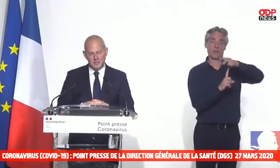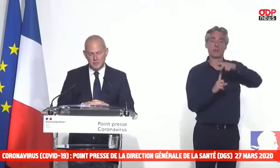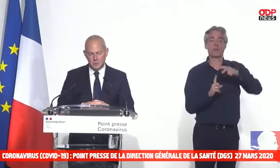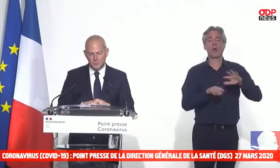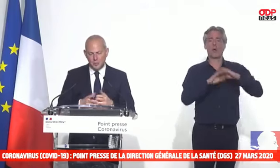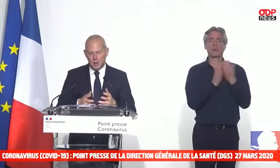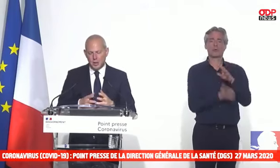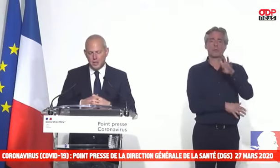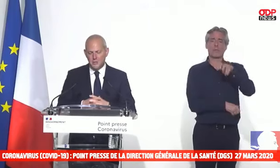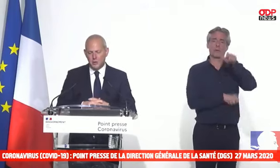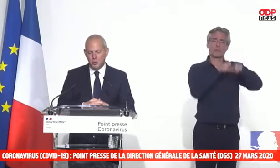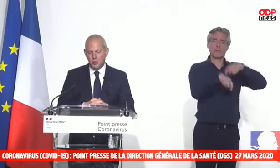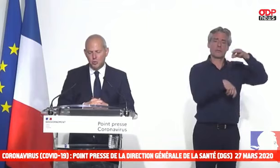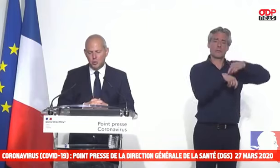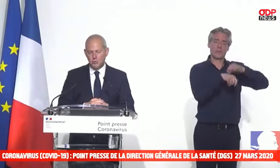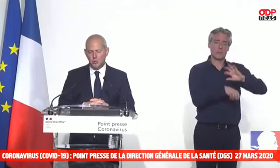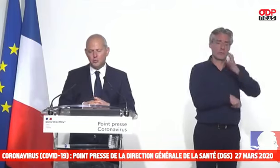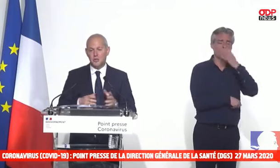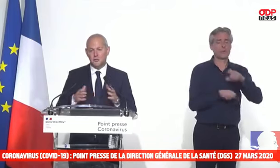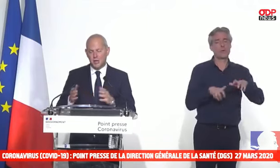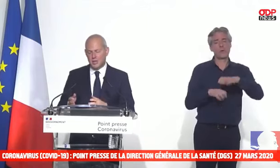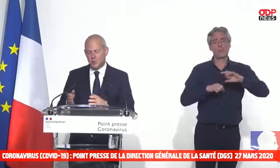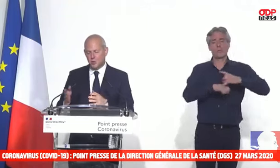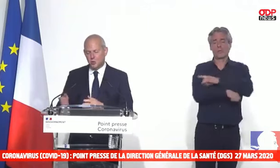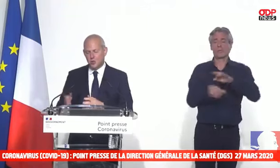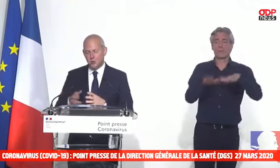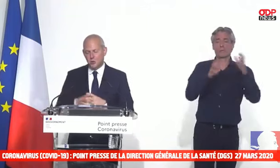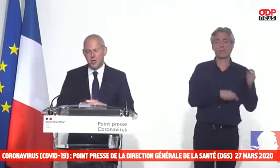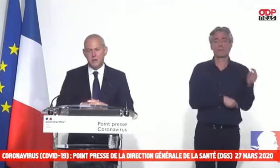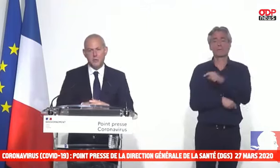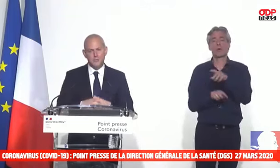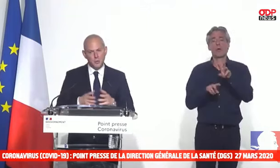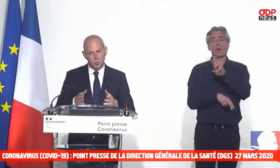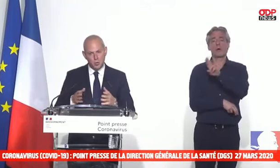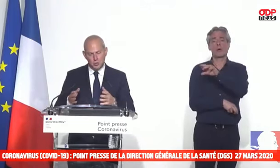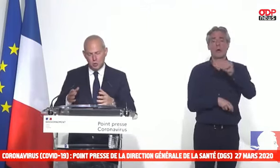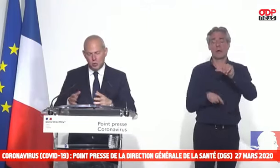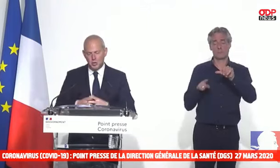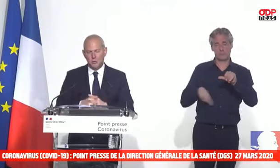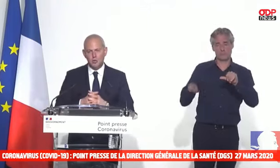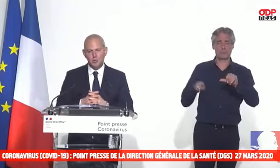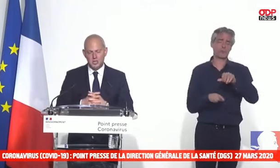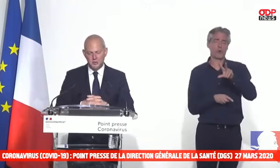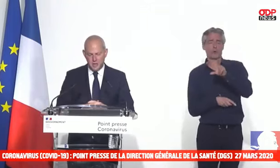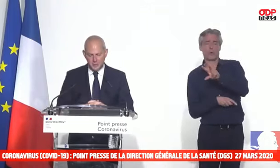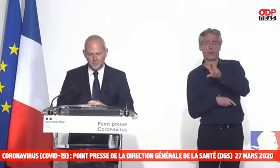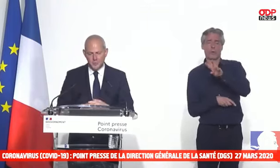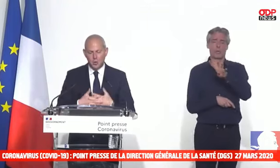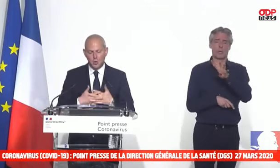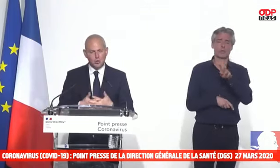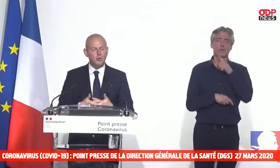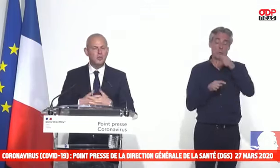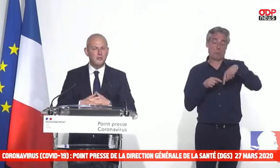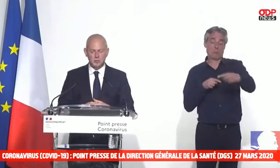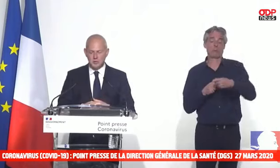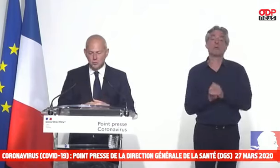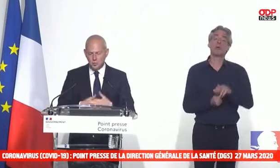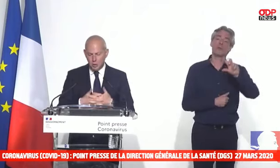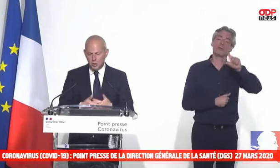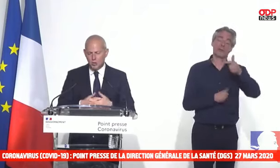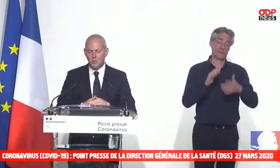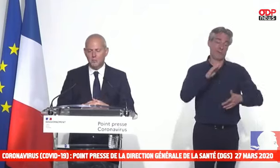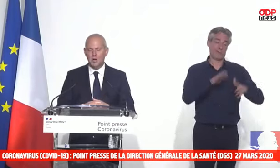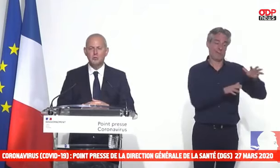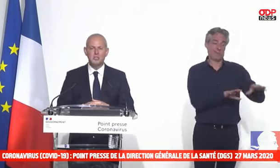40 patients réanimatoires de Bourgogne-Franche-Comté vers la région Auvergne-Rhône-Alpes au cours des 3 ou 4 jours qui viennent. Une seconde évacuation,